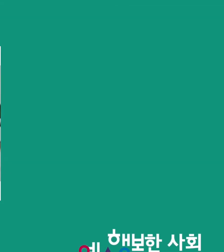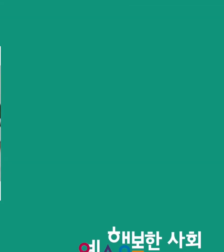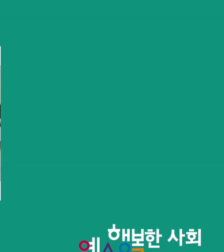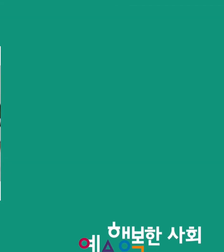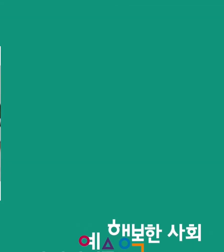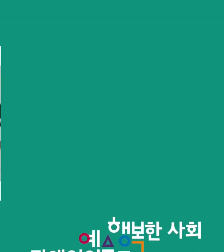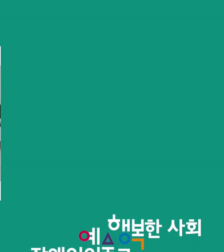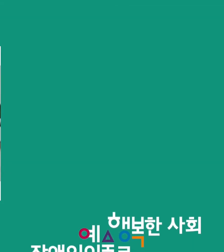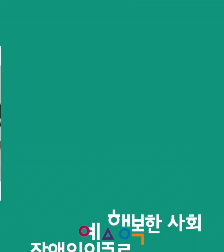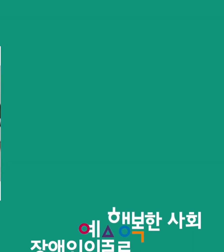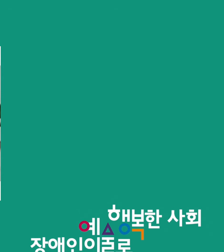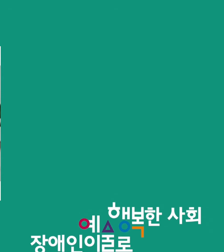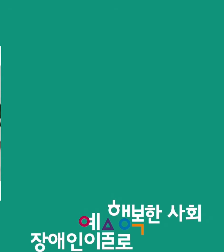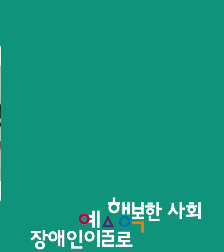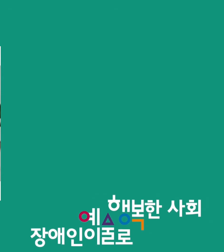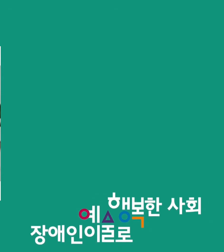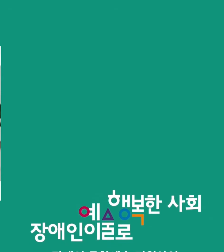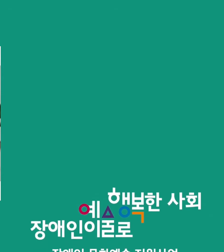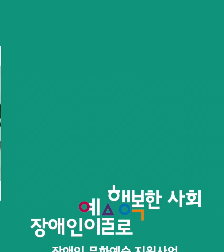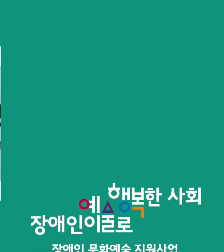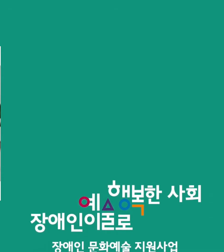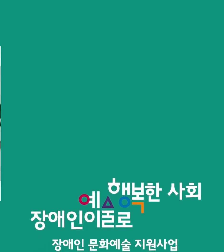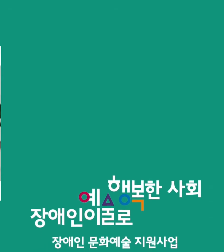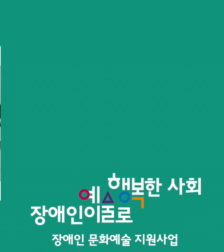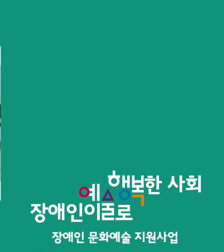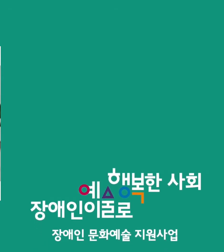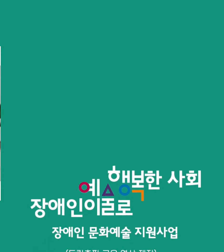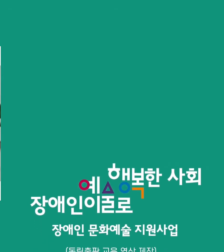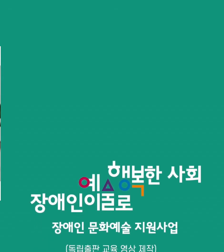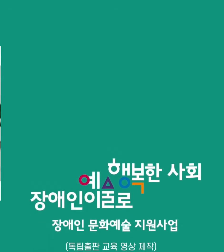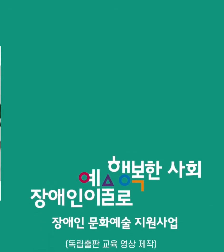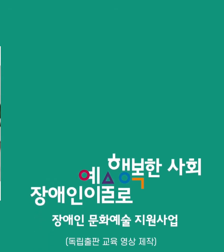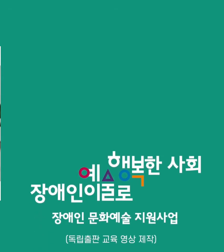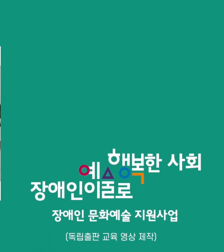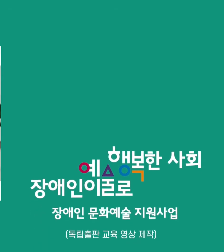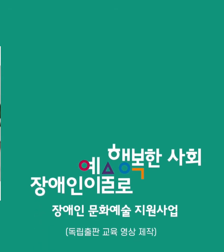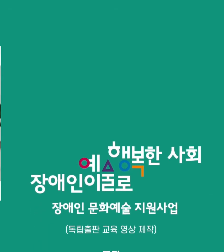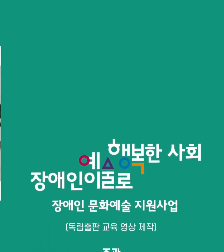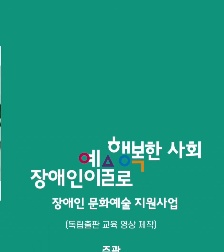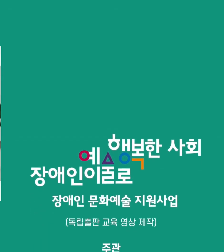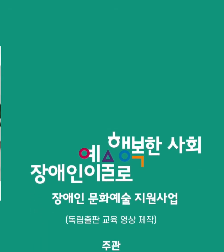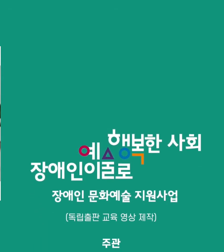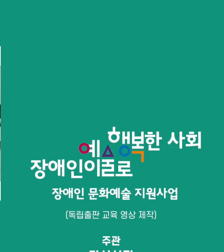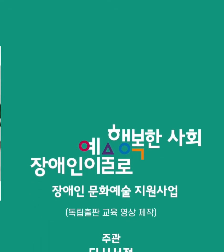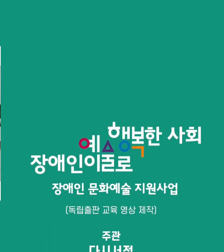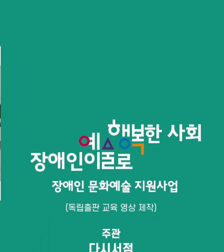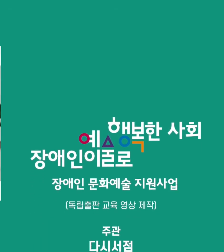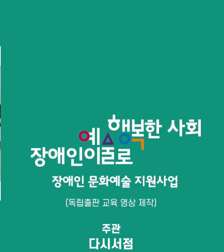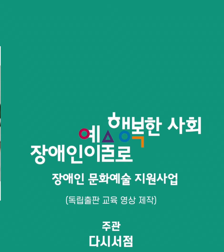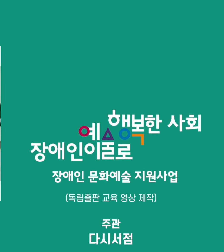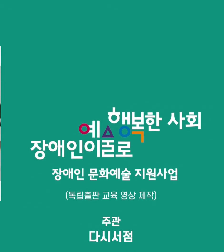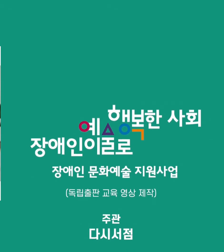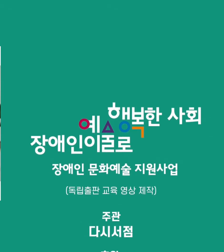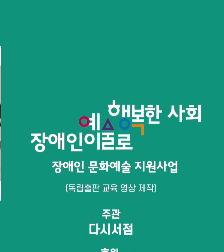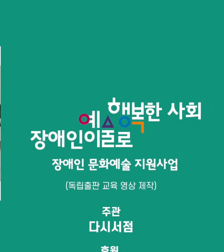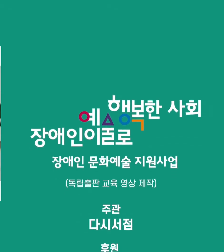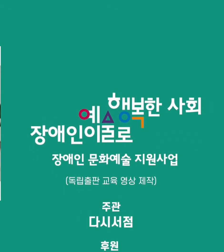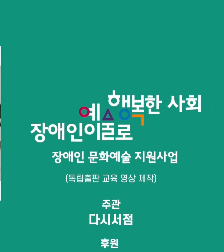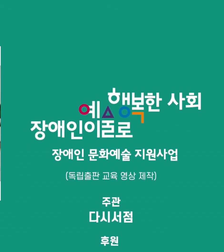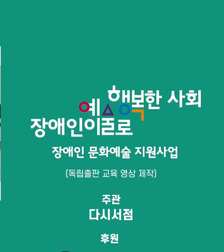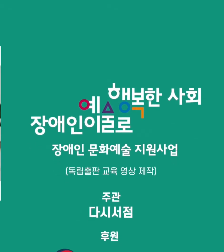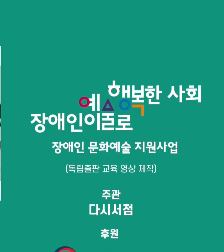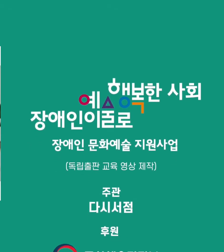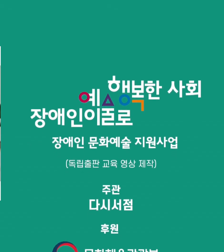이게 찢어지면서 사실은 파손이 돼요. 그리고 그걸로 알려주고 싶었어요.